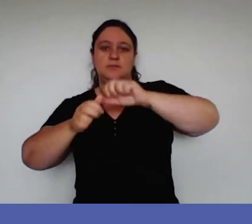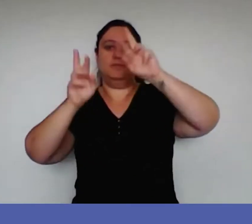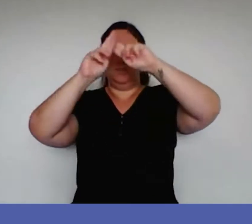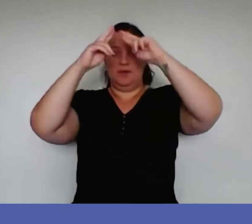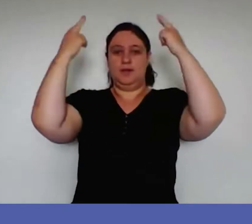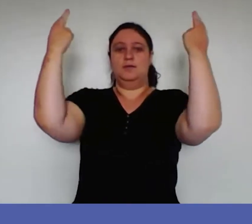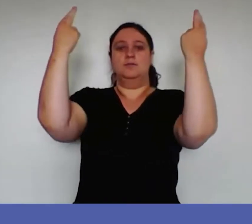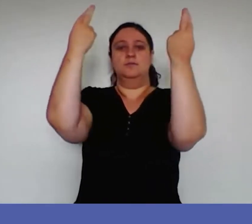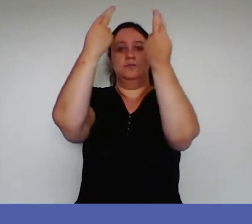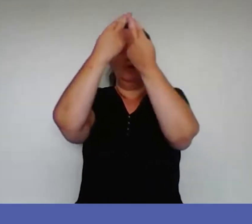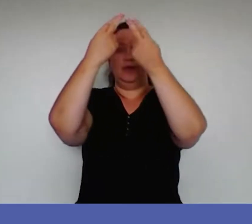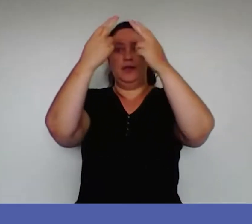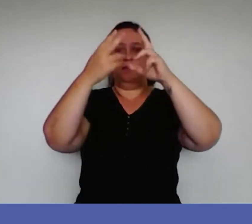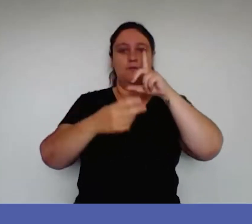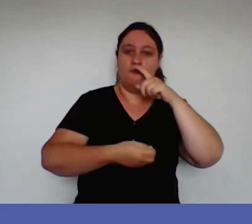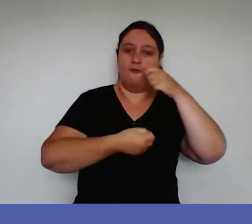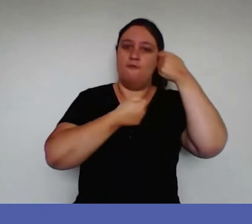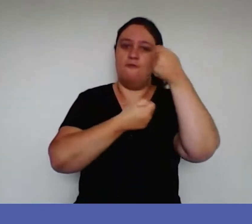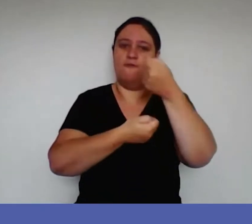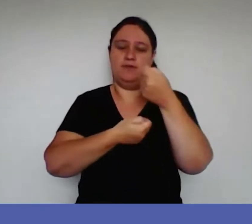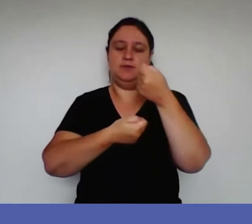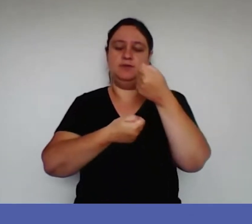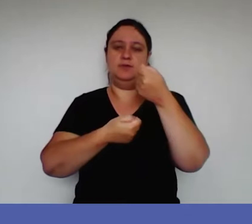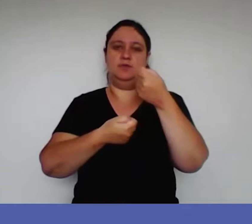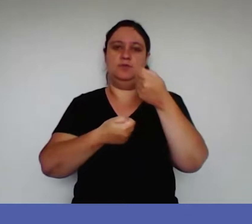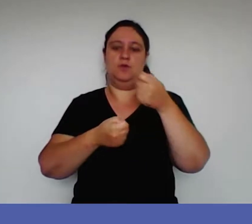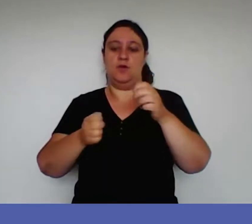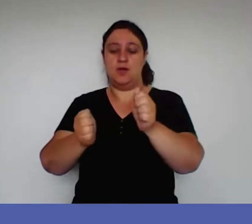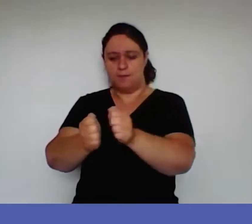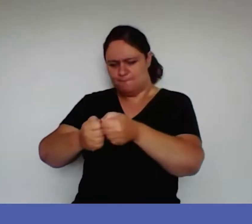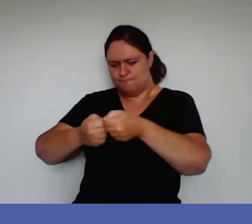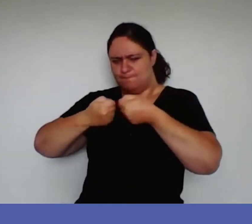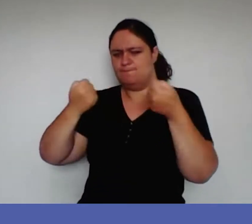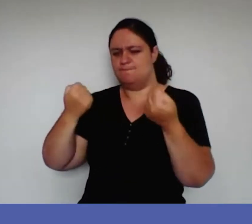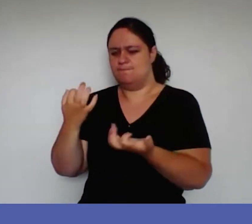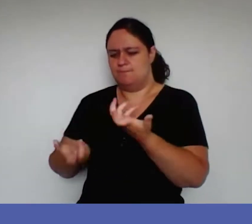reino que as portas do Hades nunca irão